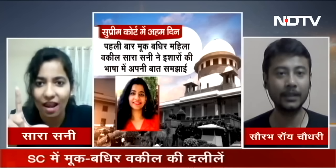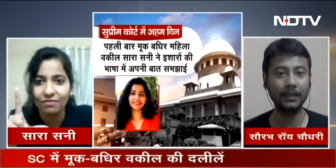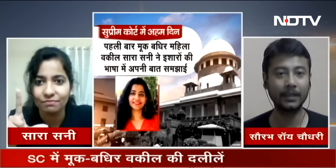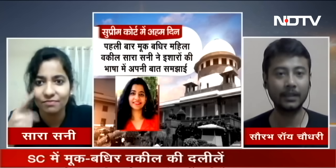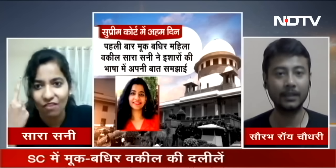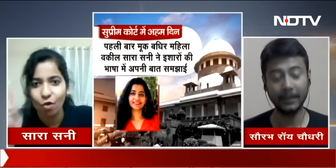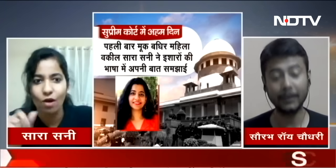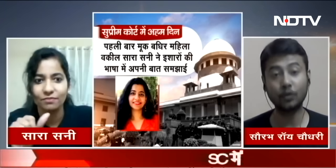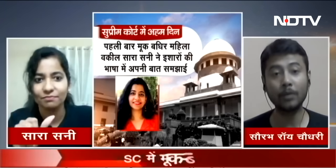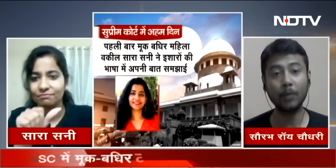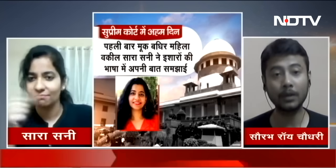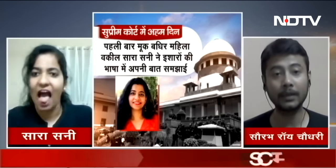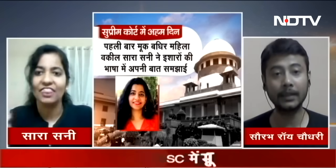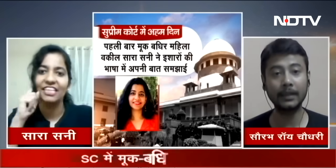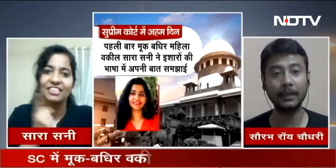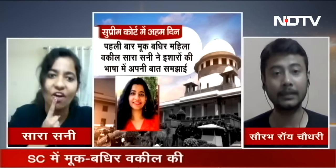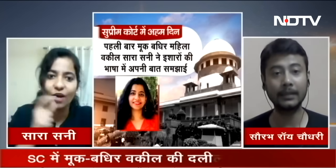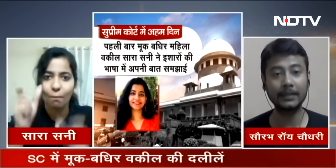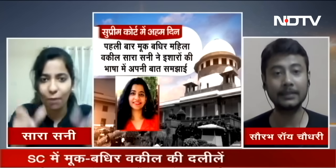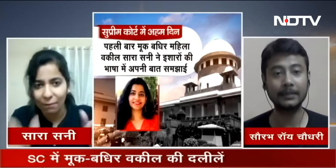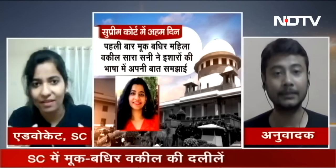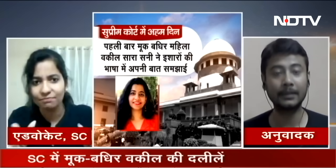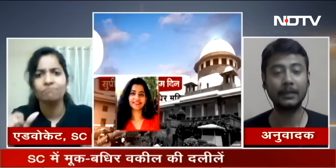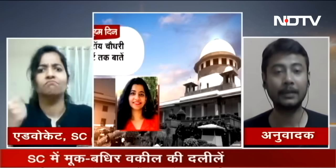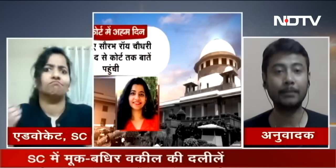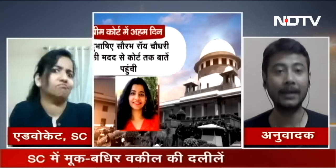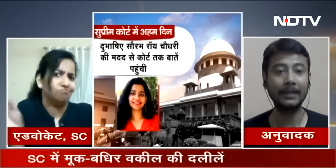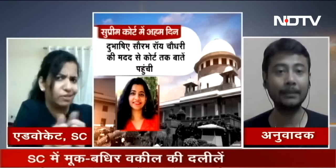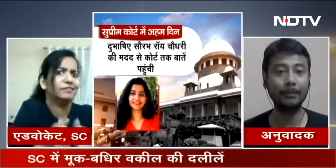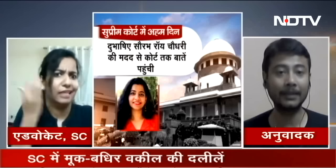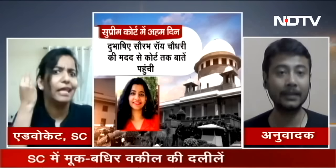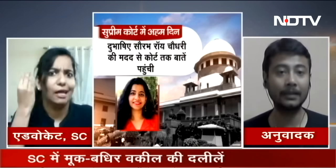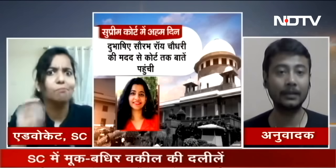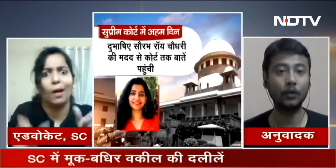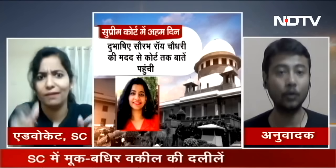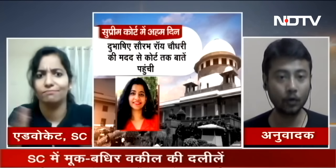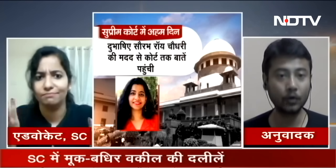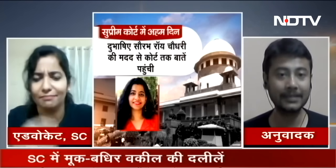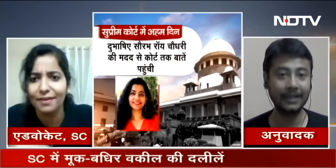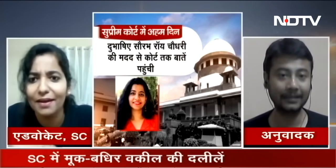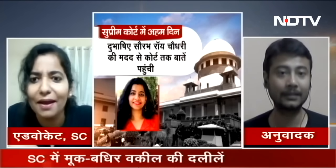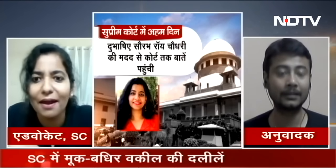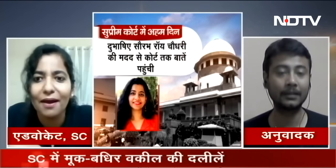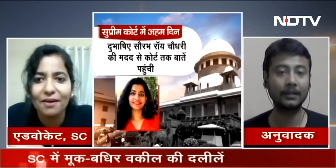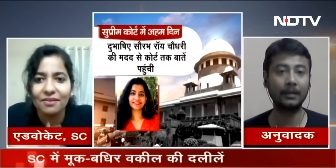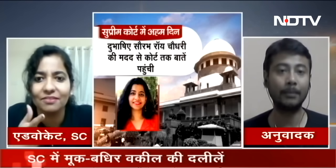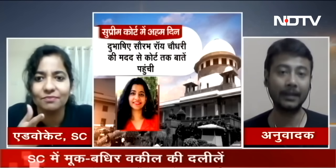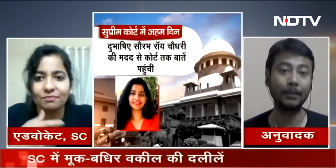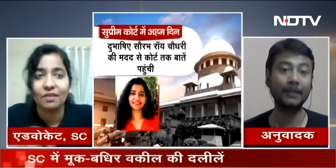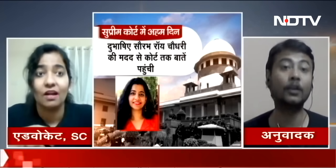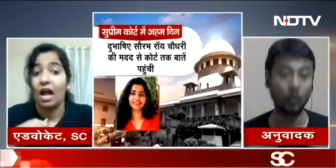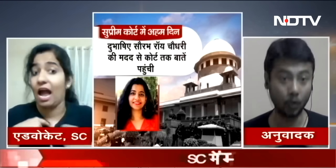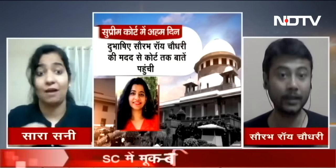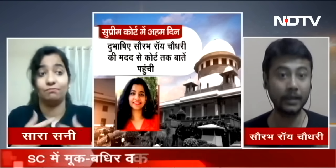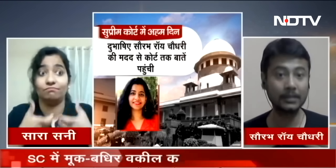क्योंकि एक रोल मॉडल के तरीके से बाकी बधिर लोगों के साथ, बाकी